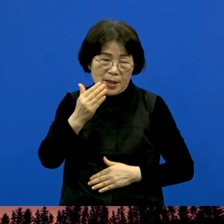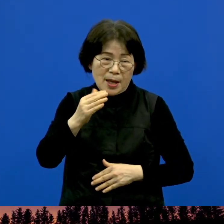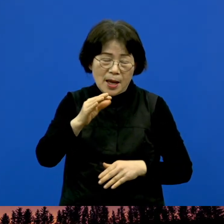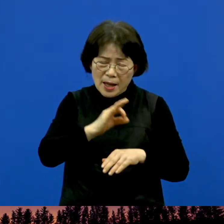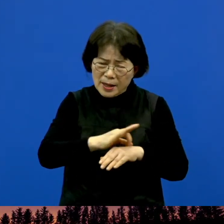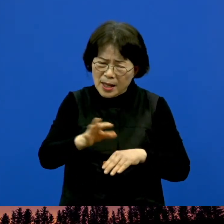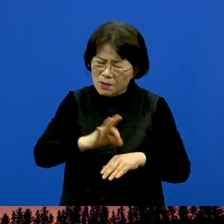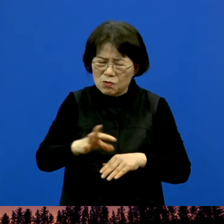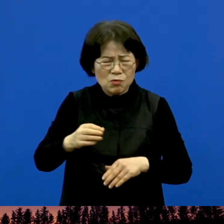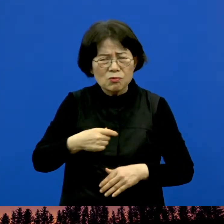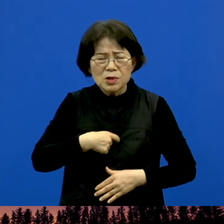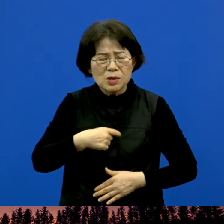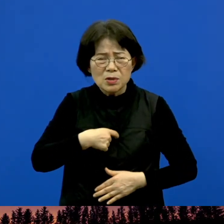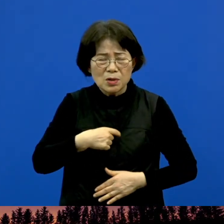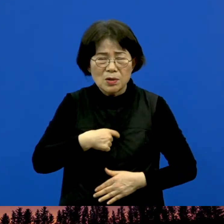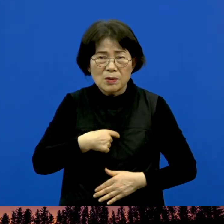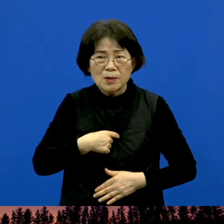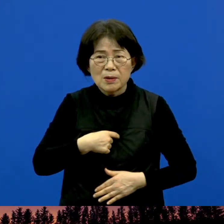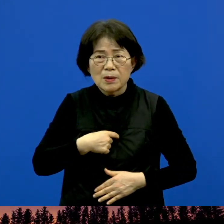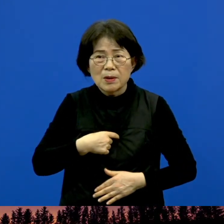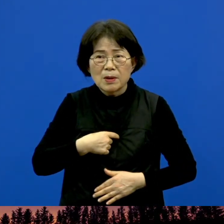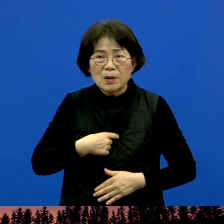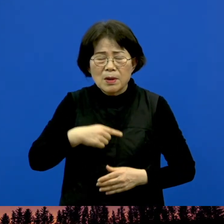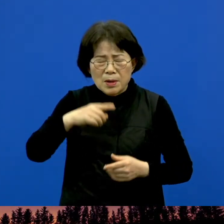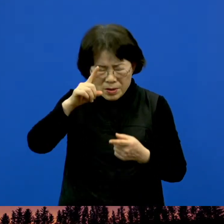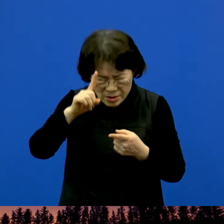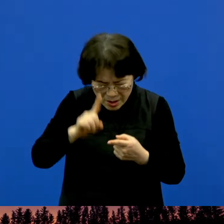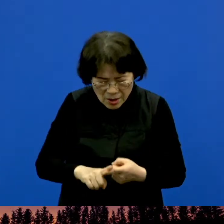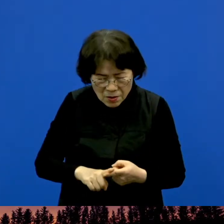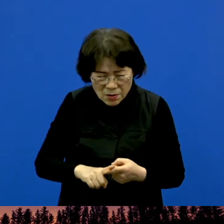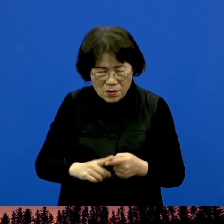대충 하고 싶지 않은 거예요. 제대로 해보고 싶은